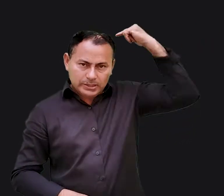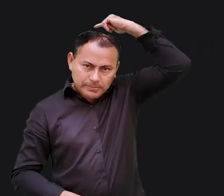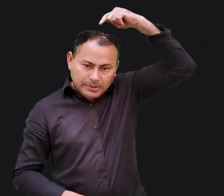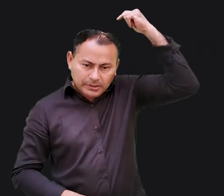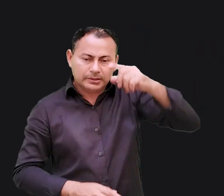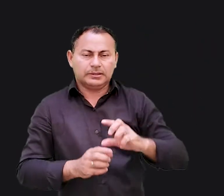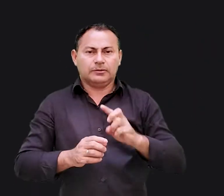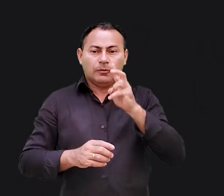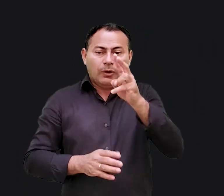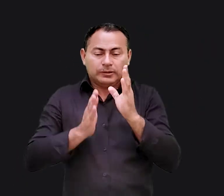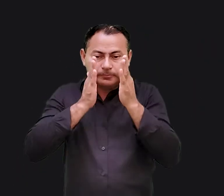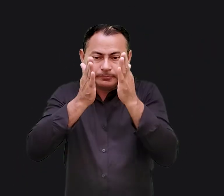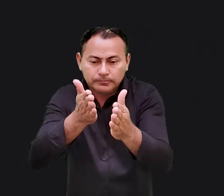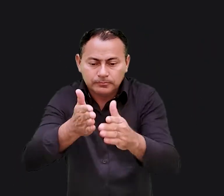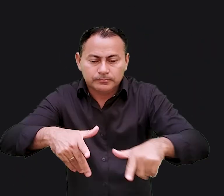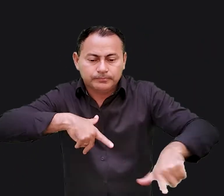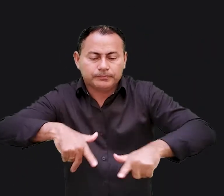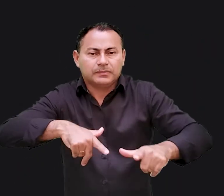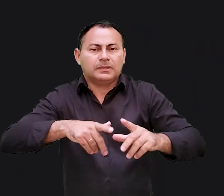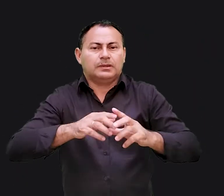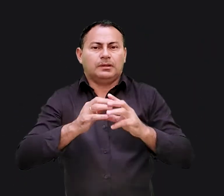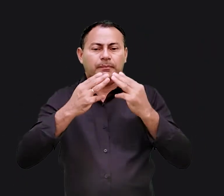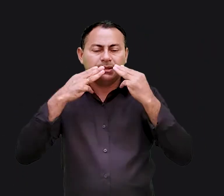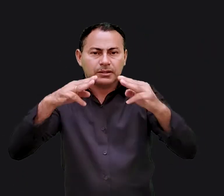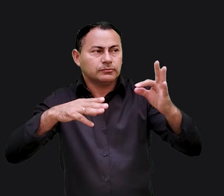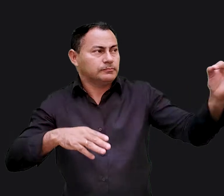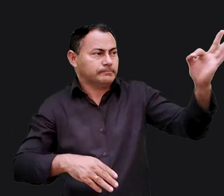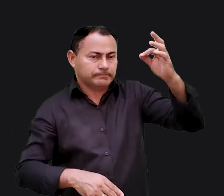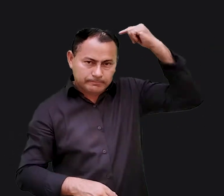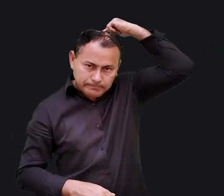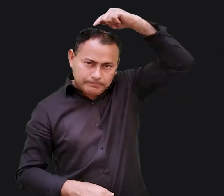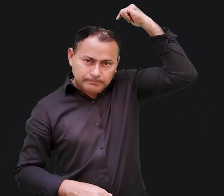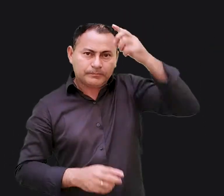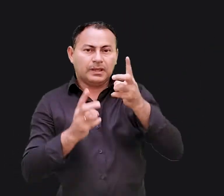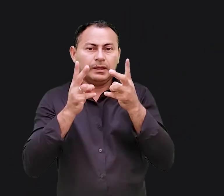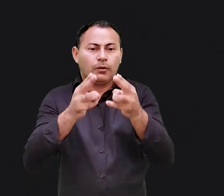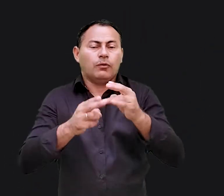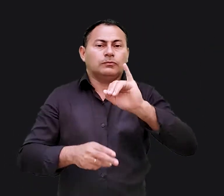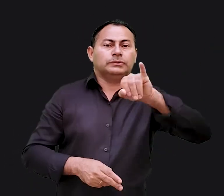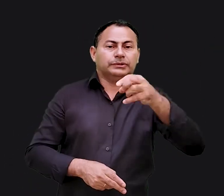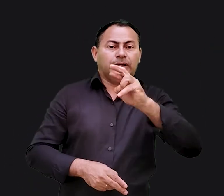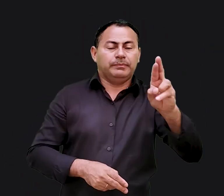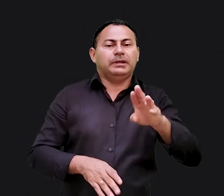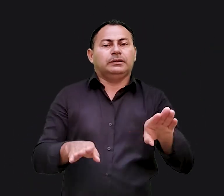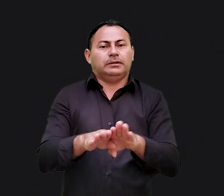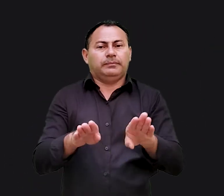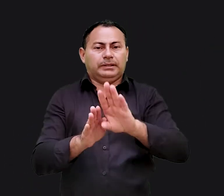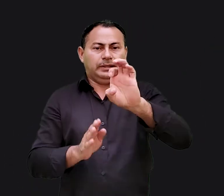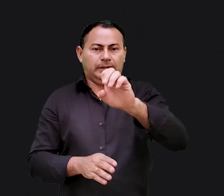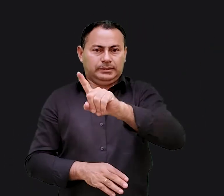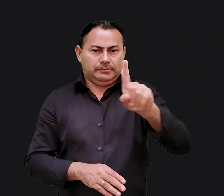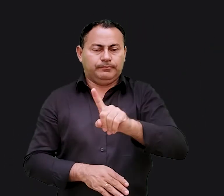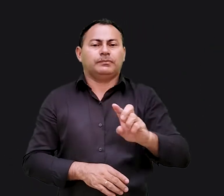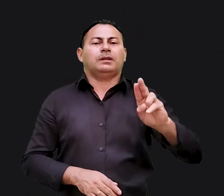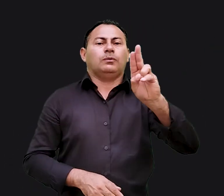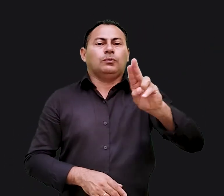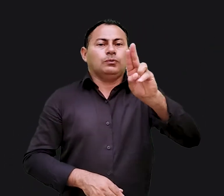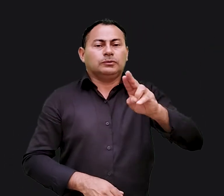e sempre dá forte ênfase aos ministérios do Espírito Santo. Assim como Jeremias, Ezequiel também faz uso